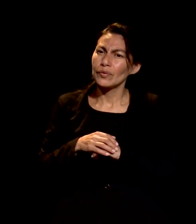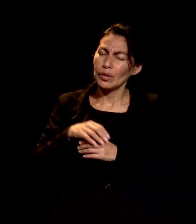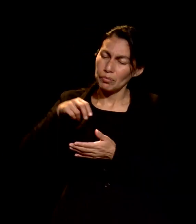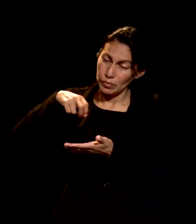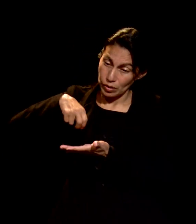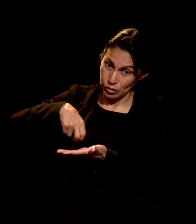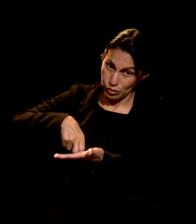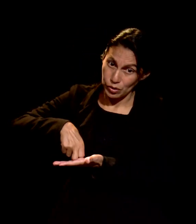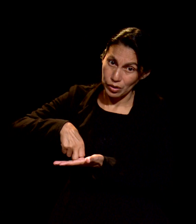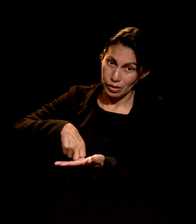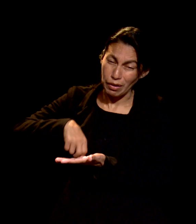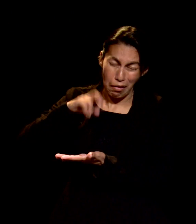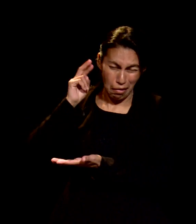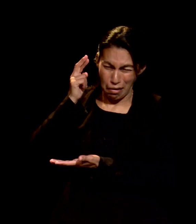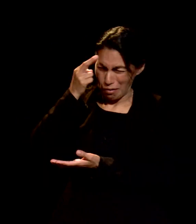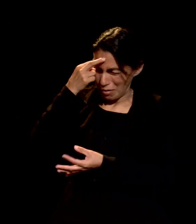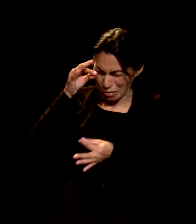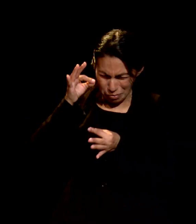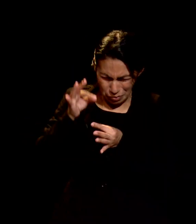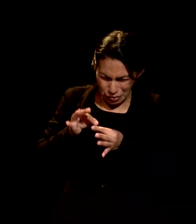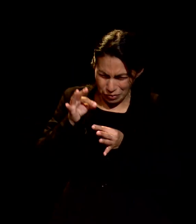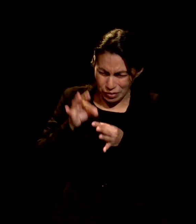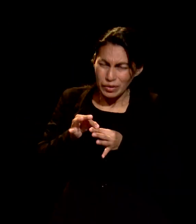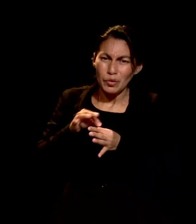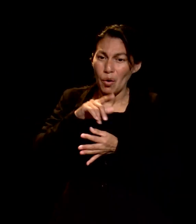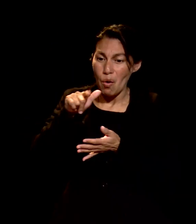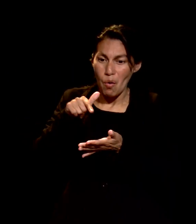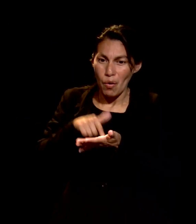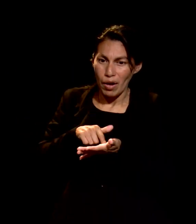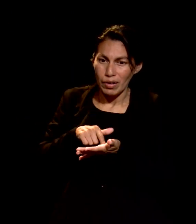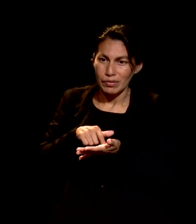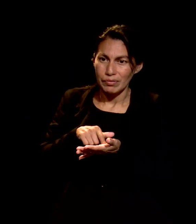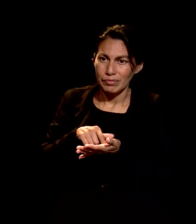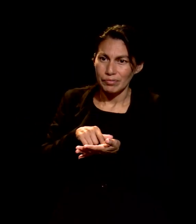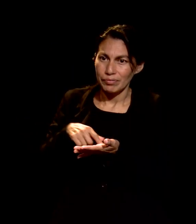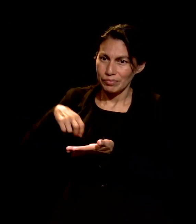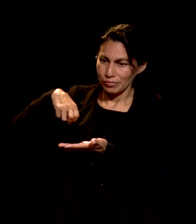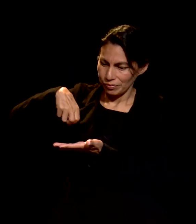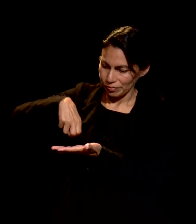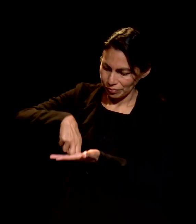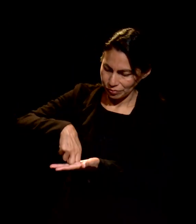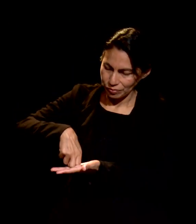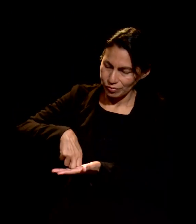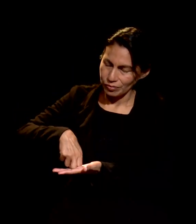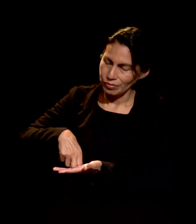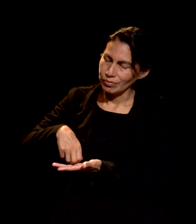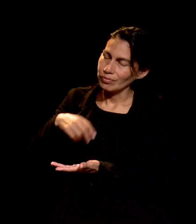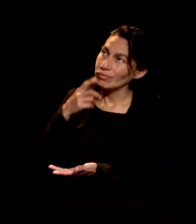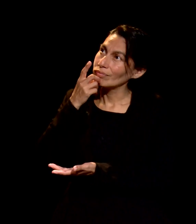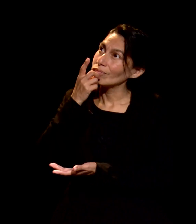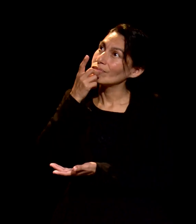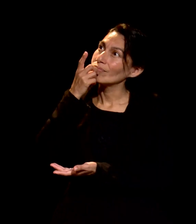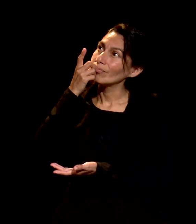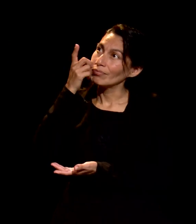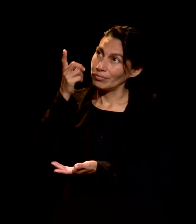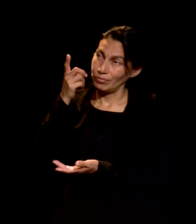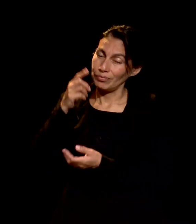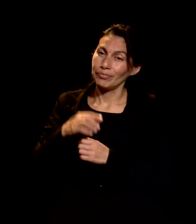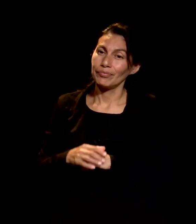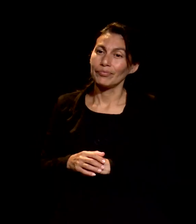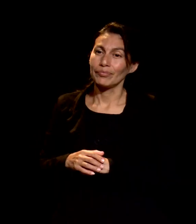y me arrodillé hasta me acuerdo muy bien el lugar donde me arrodillé y le dije adiós